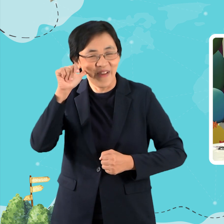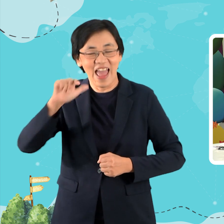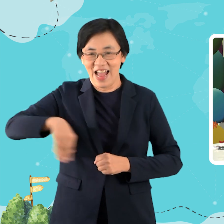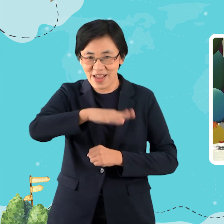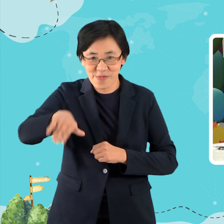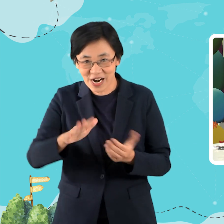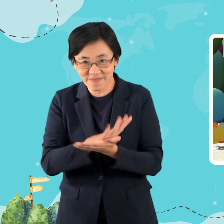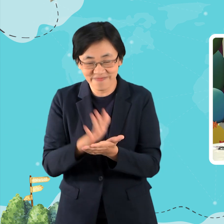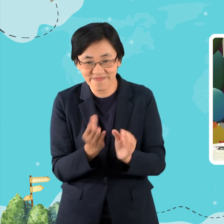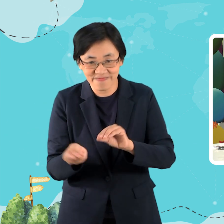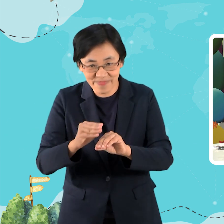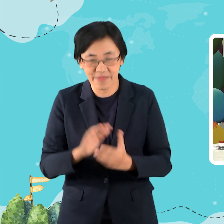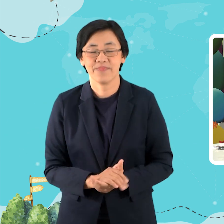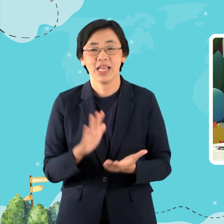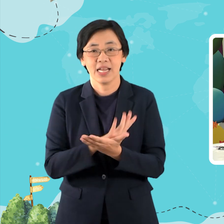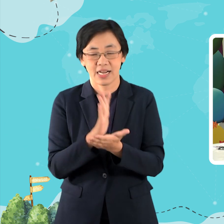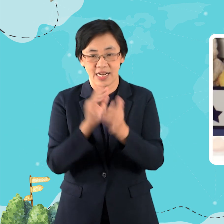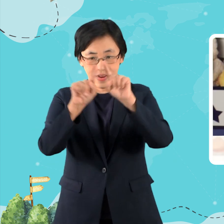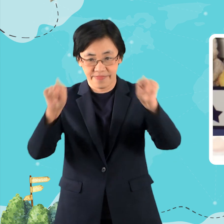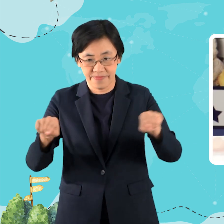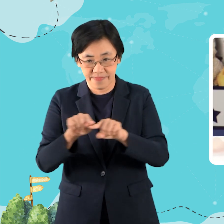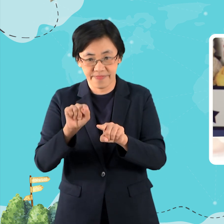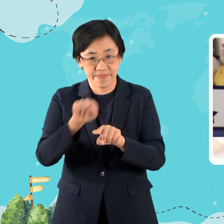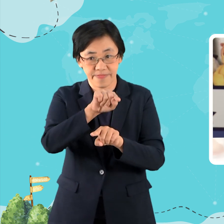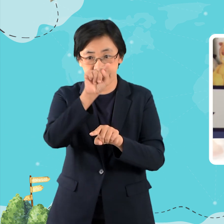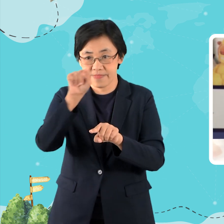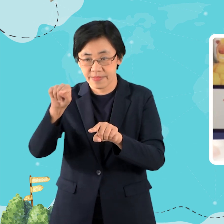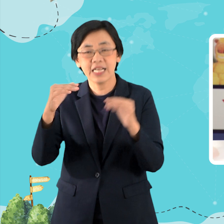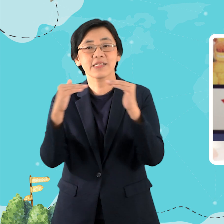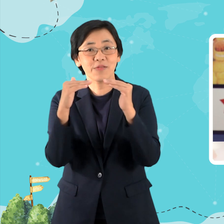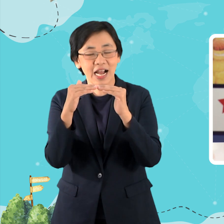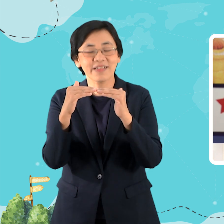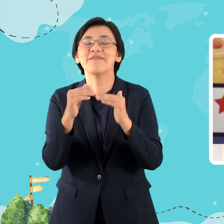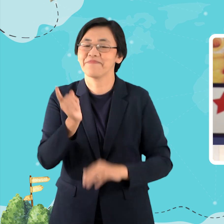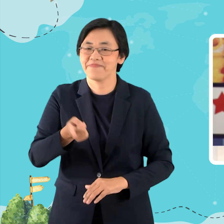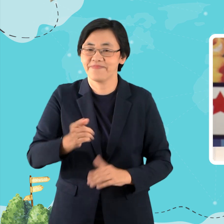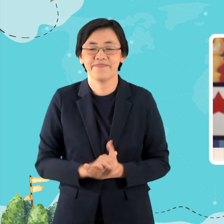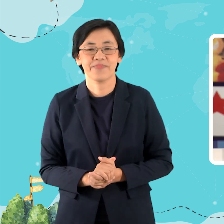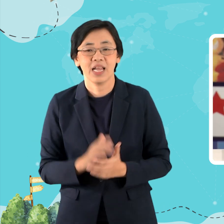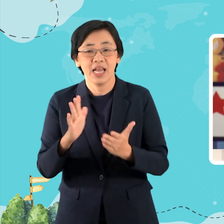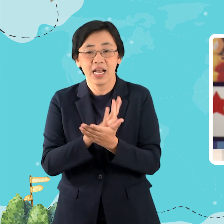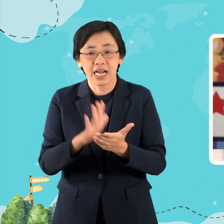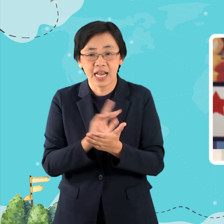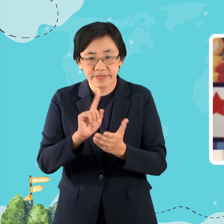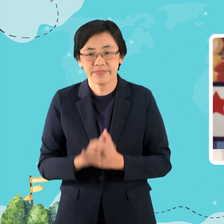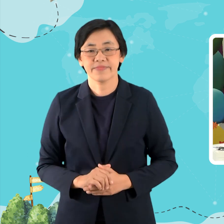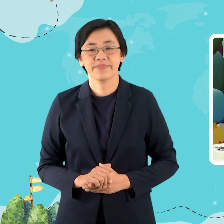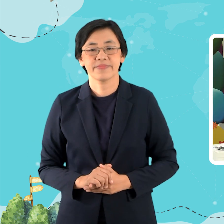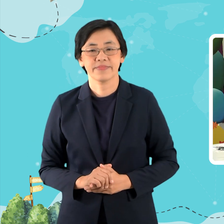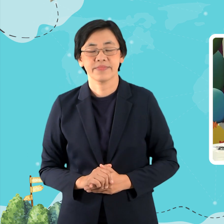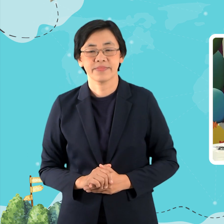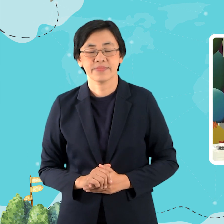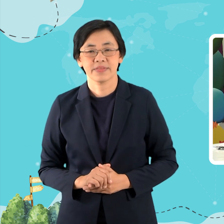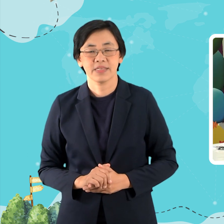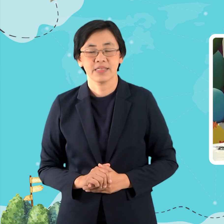นะครับเราเริ่มจากกระดาษสี่เหลี่ยมจัตุรัสอีกเช่นเคยแบบนี้จากนั้นนะครับให้เ